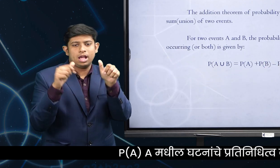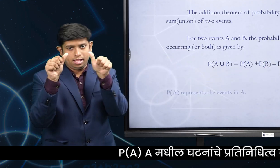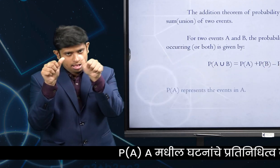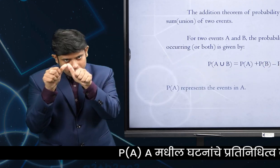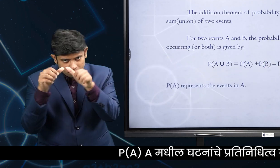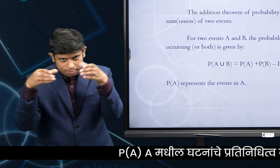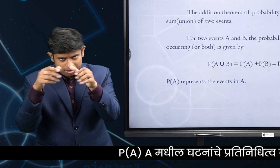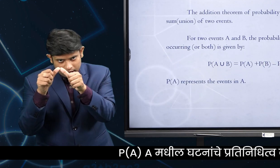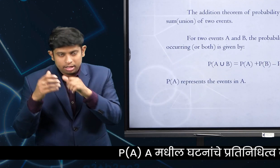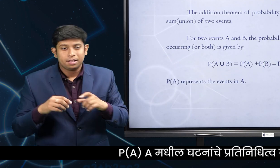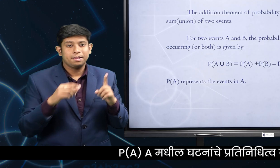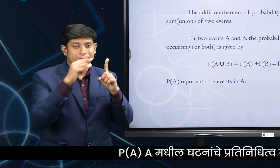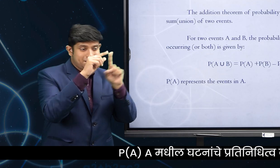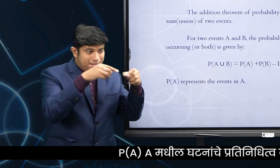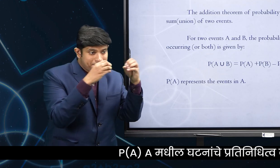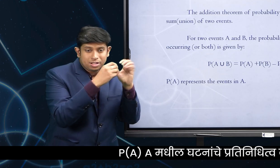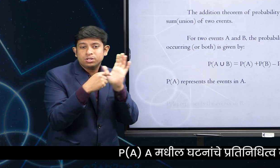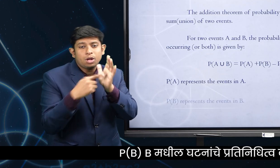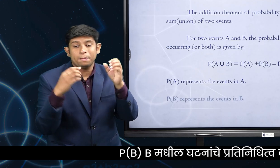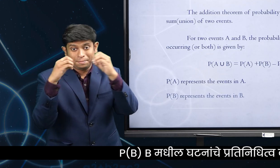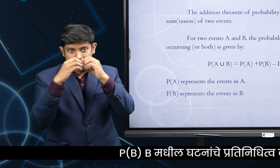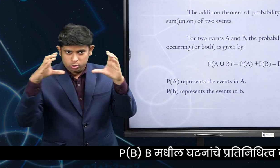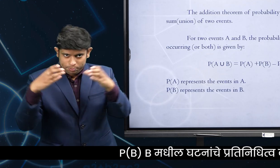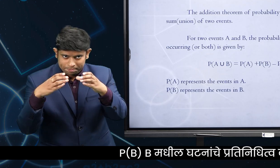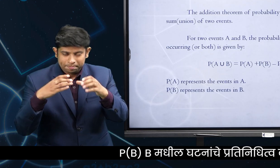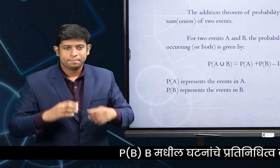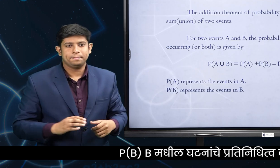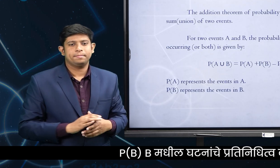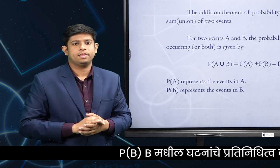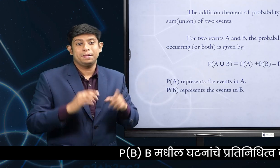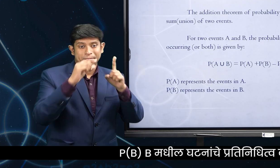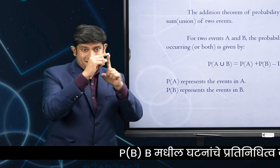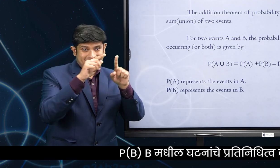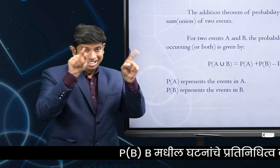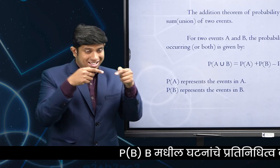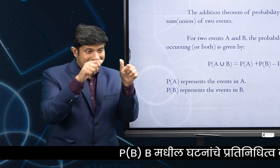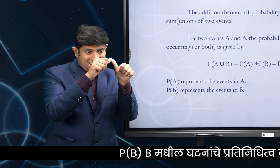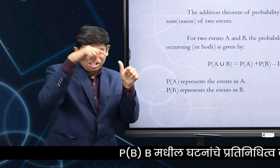A मधील घटनांचे प्रतिनिधित्व करतो. B मधील घटनांचे प्रतिनिधित्व